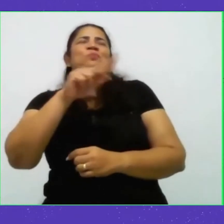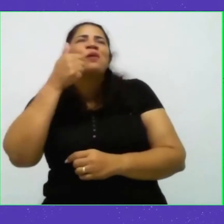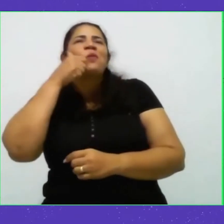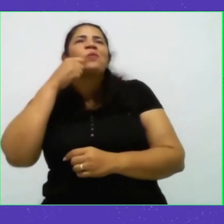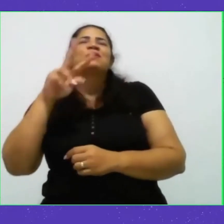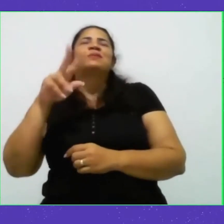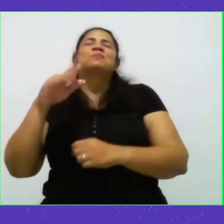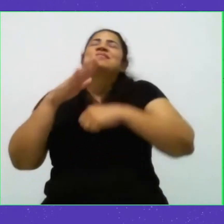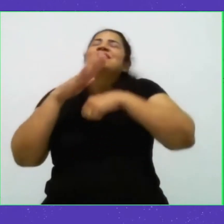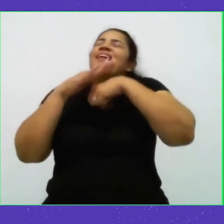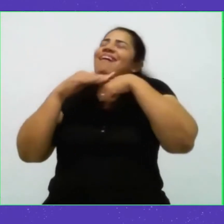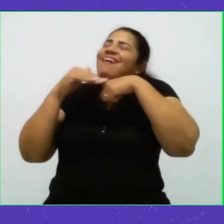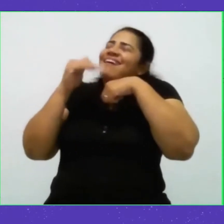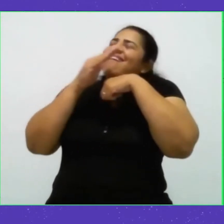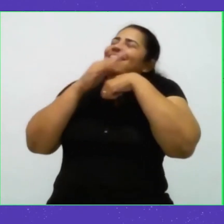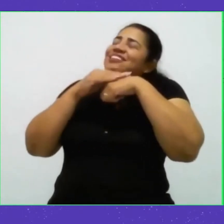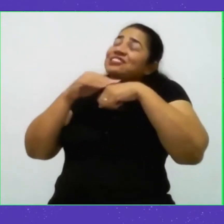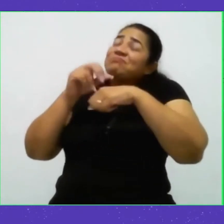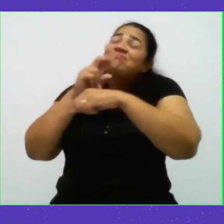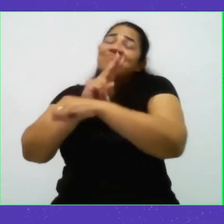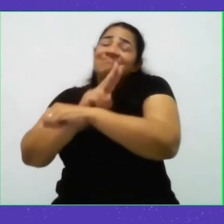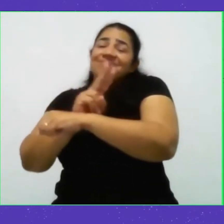esse cuidado todo.